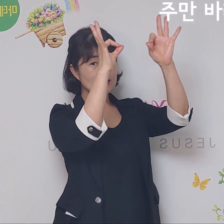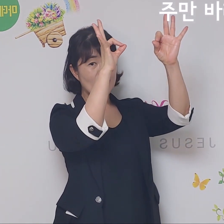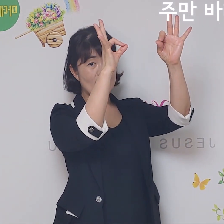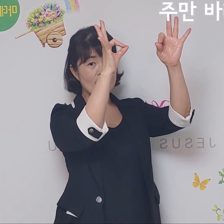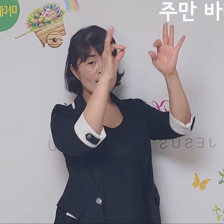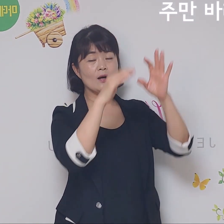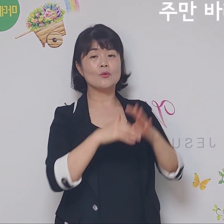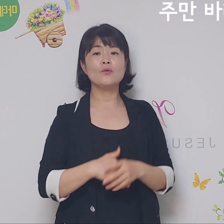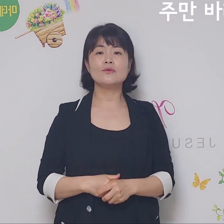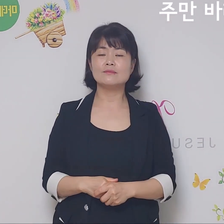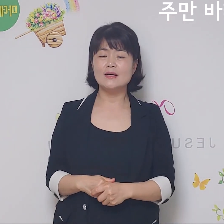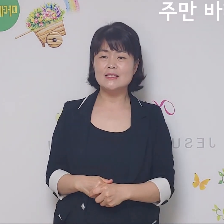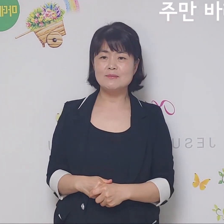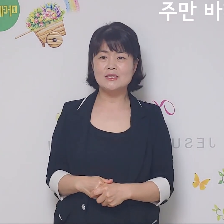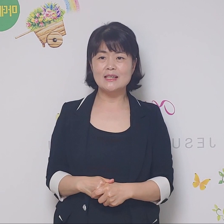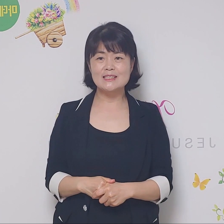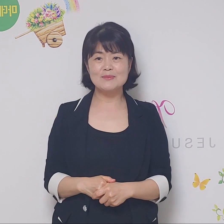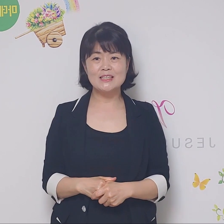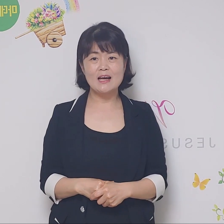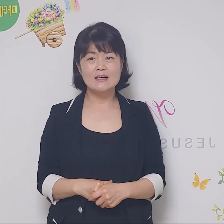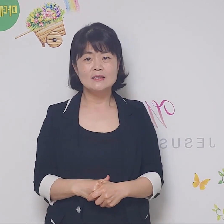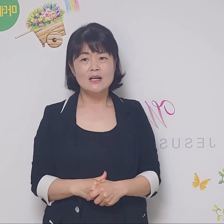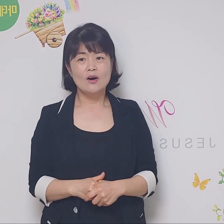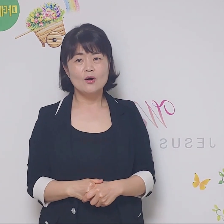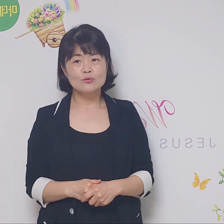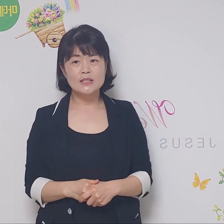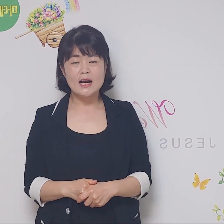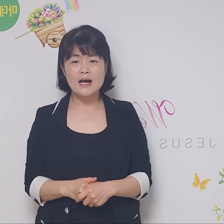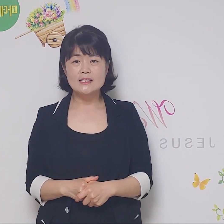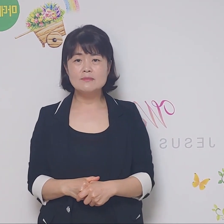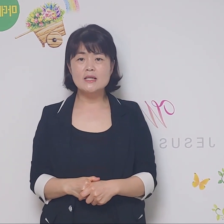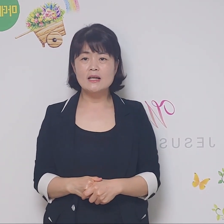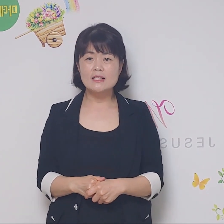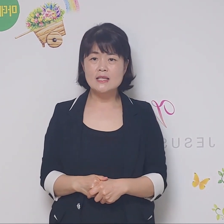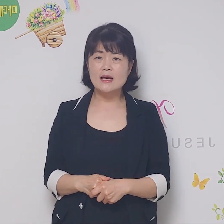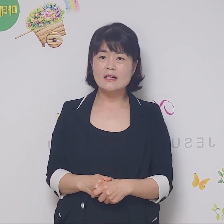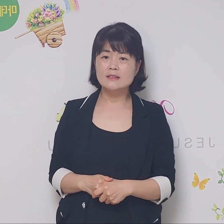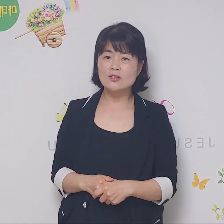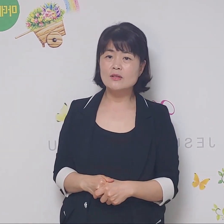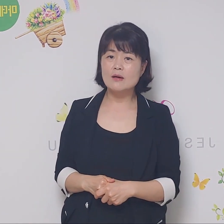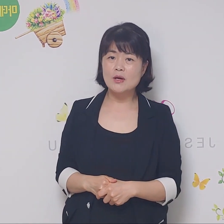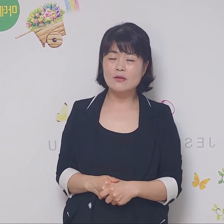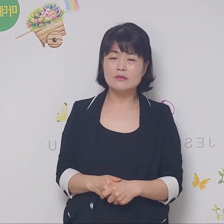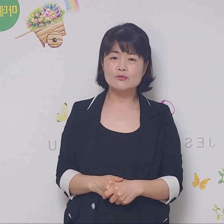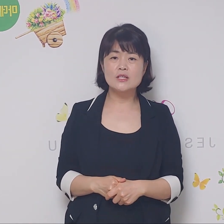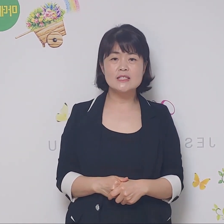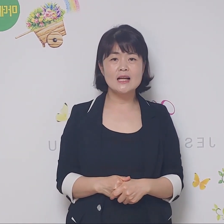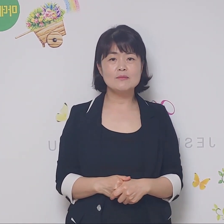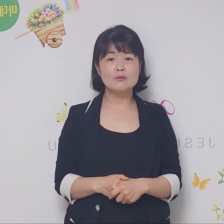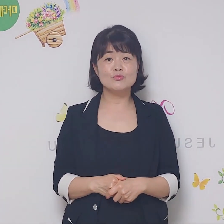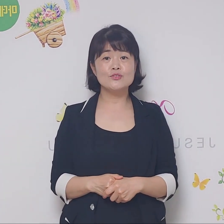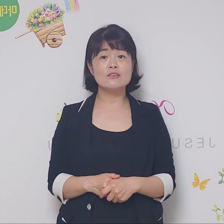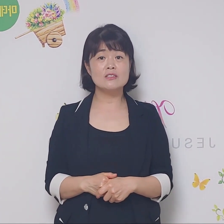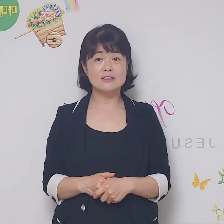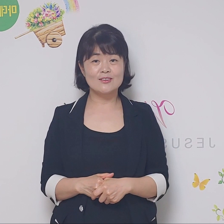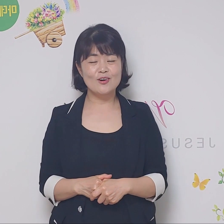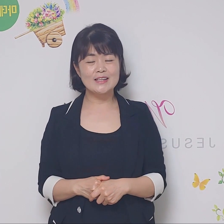바라봅니다 하고 하시면 되겠습니다. 우리가 십자가의 사랑을 떠나면 우리의 삶이 무너지는 것